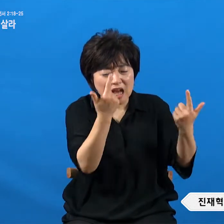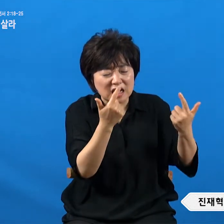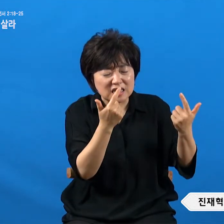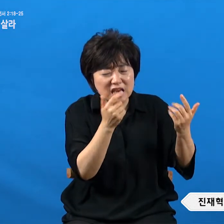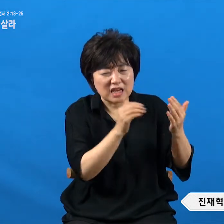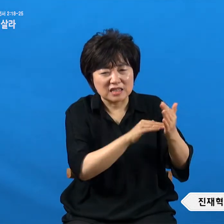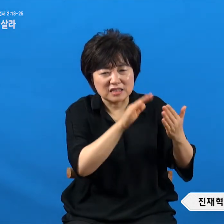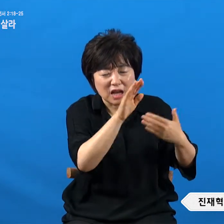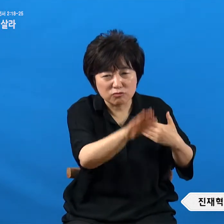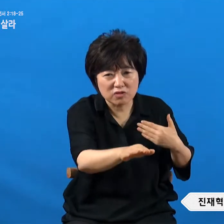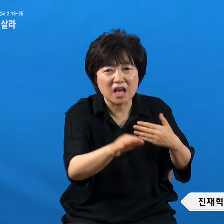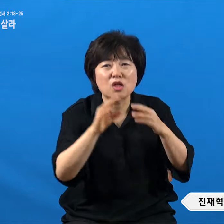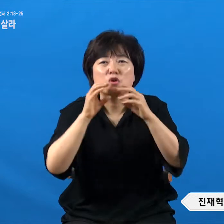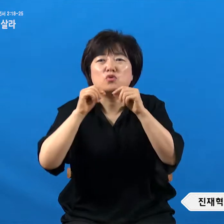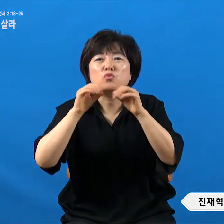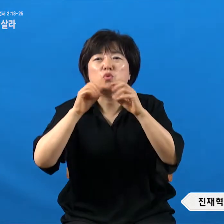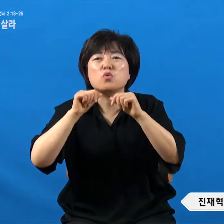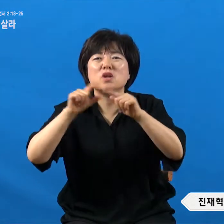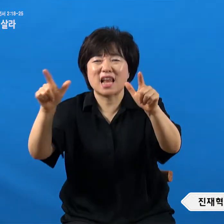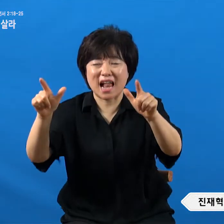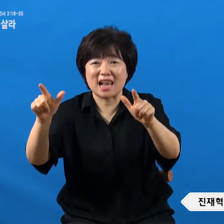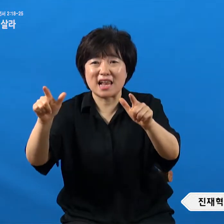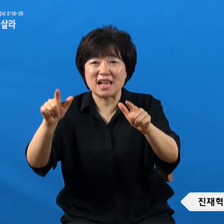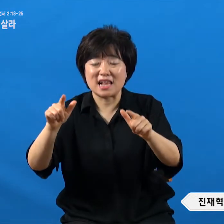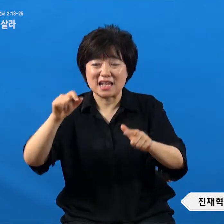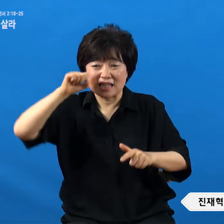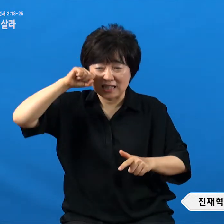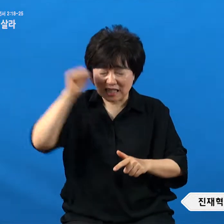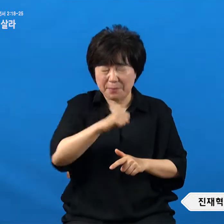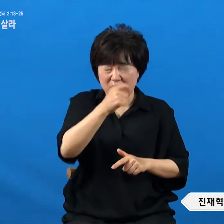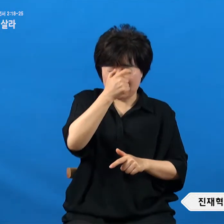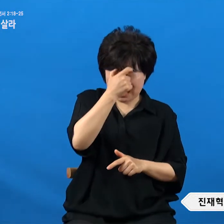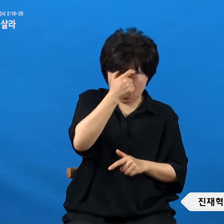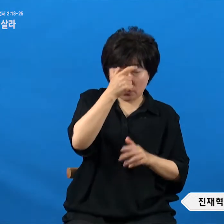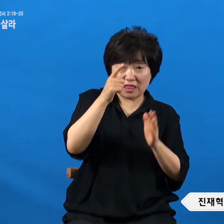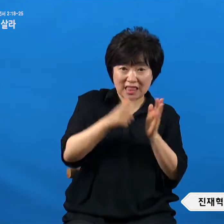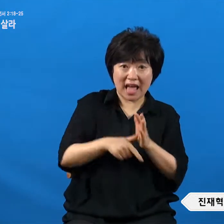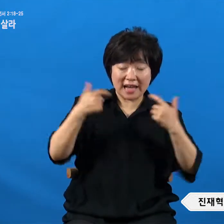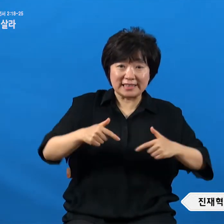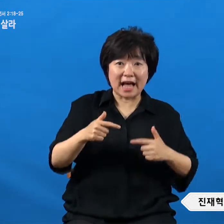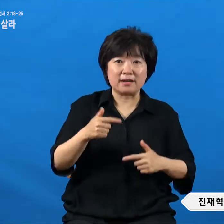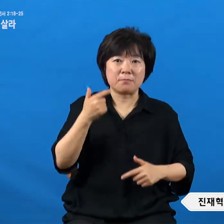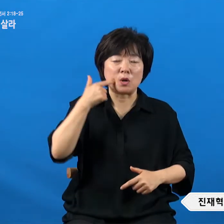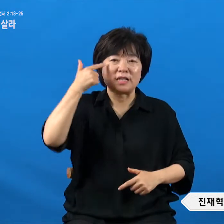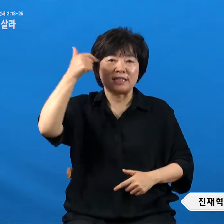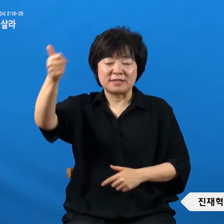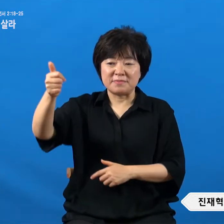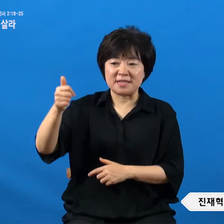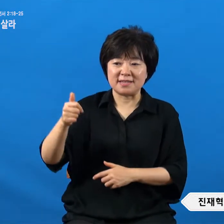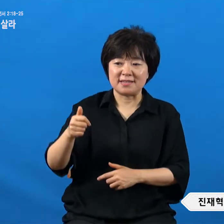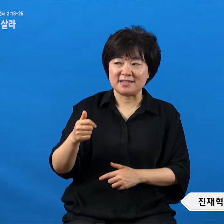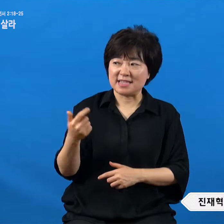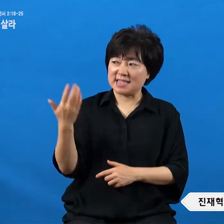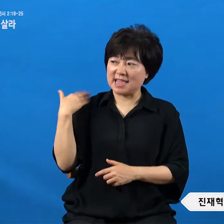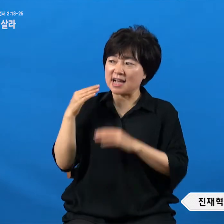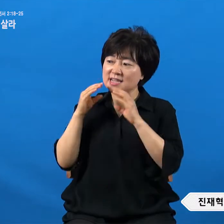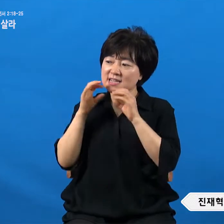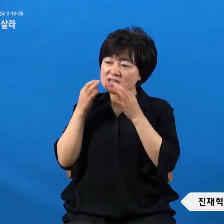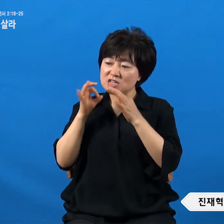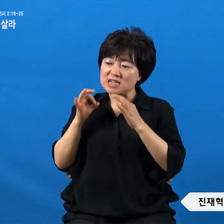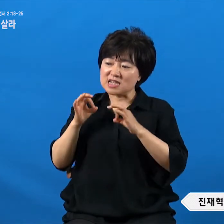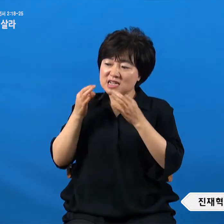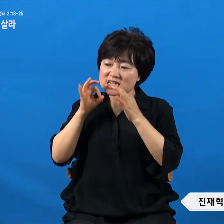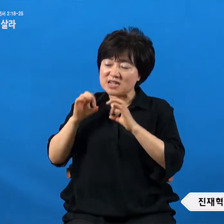기도 인도할 때 이 목사님이 그만 그 금요일 날 받았던 상처와 아픔을 그 토요일